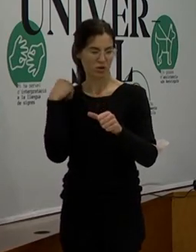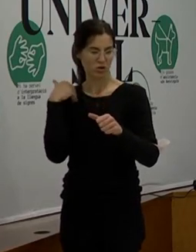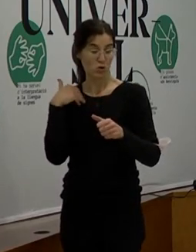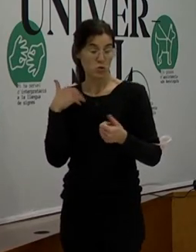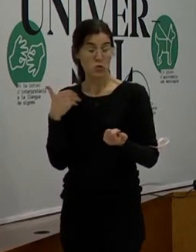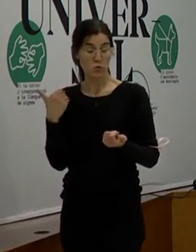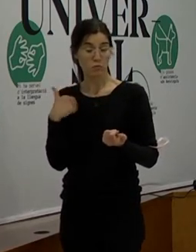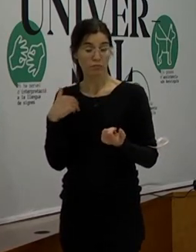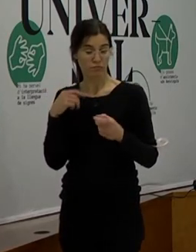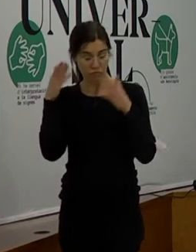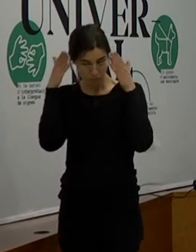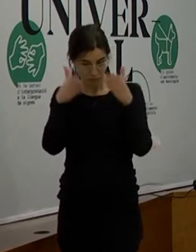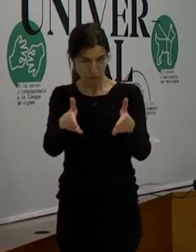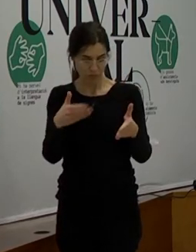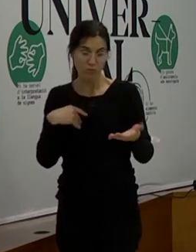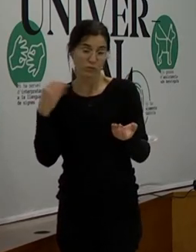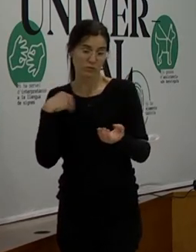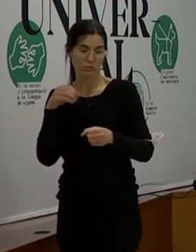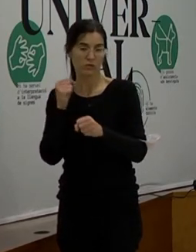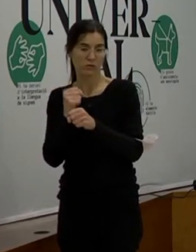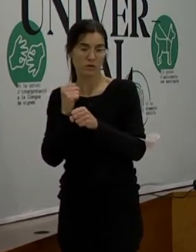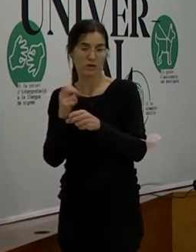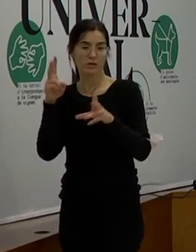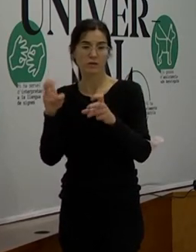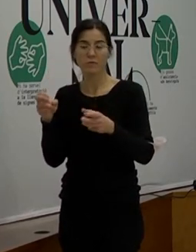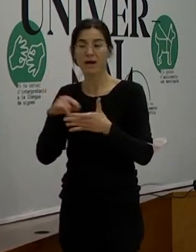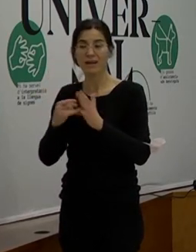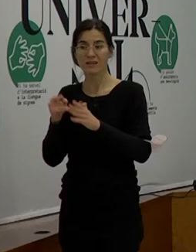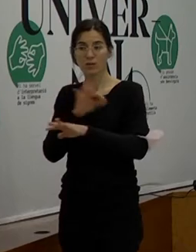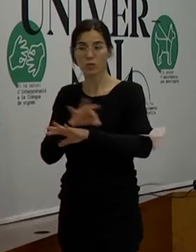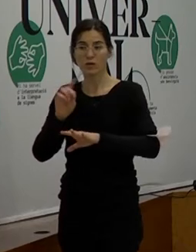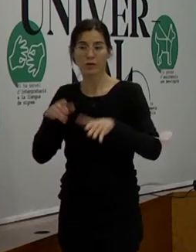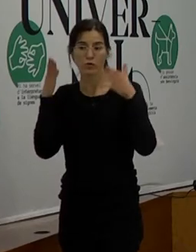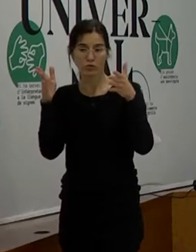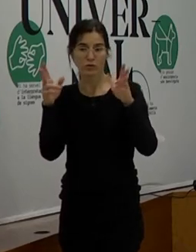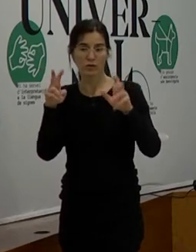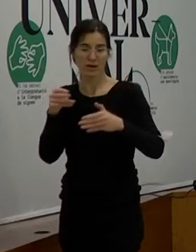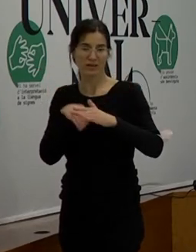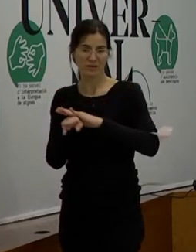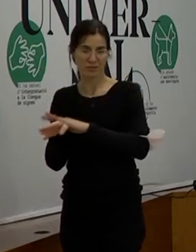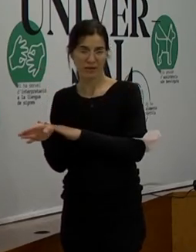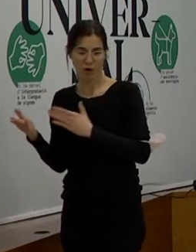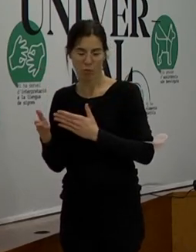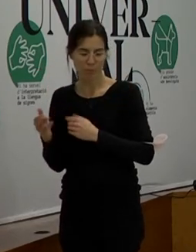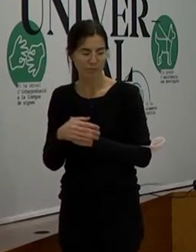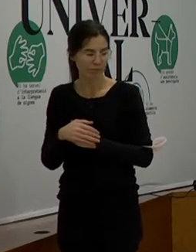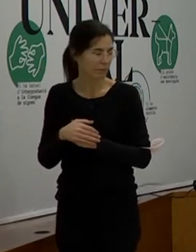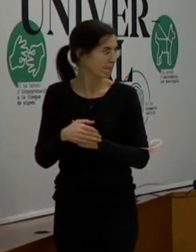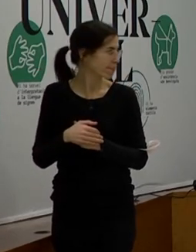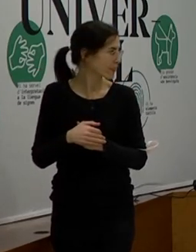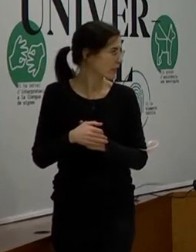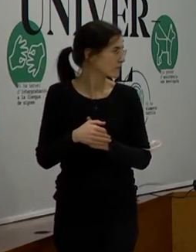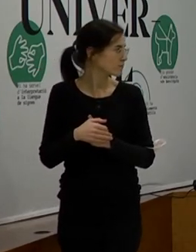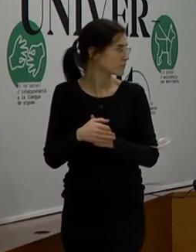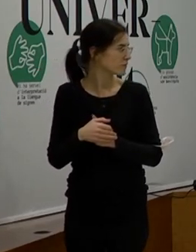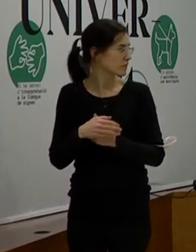pues, això, som arquitectes i consultors en accessibilitat. Com pots vendre un tema